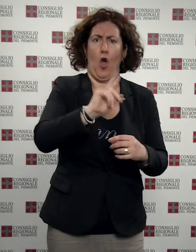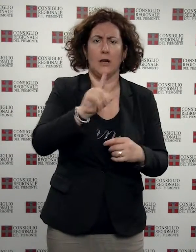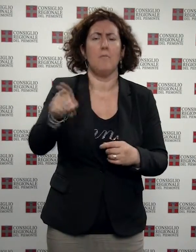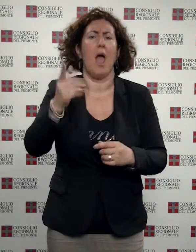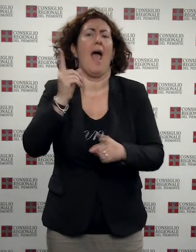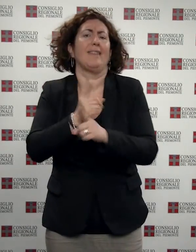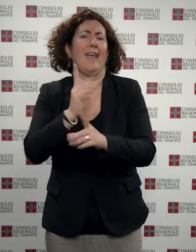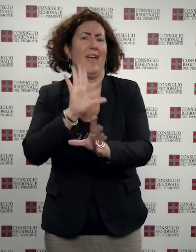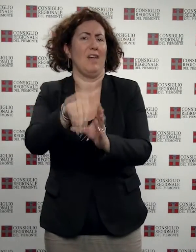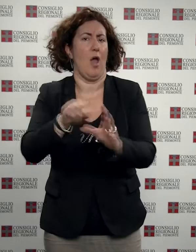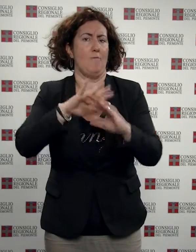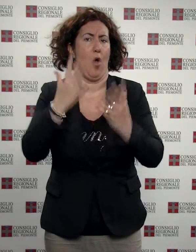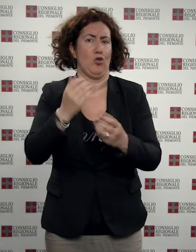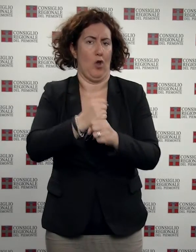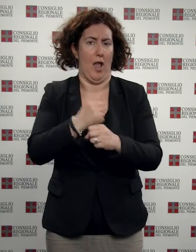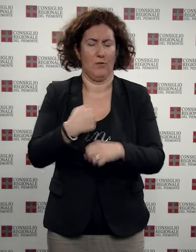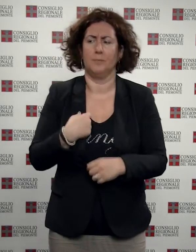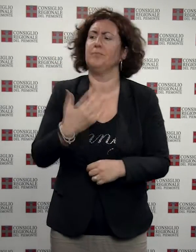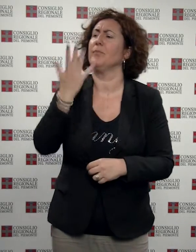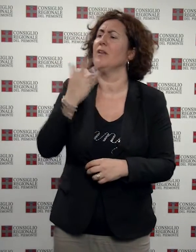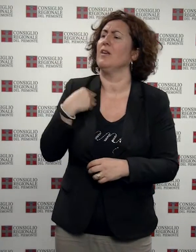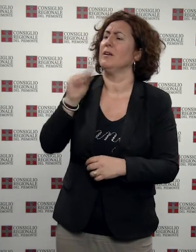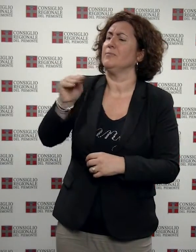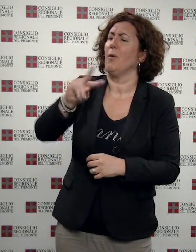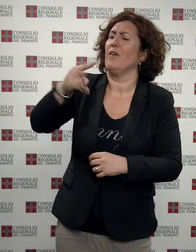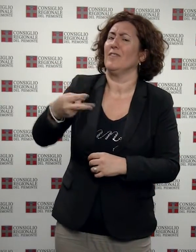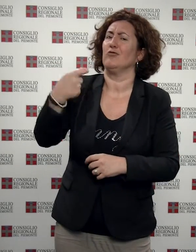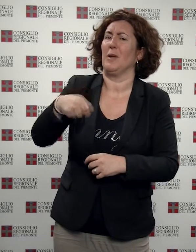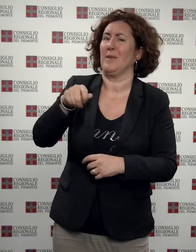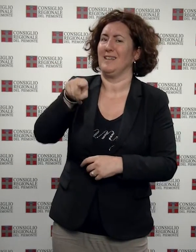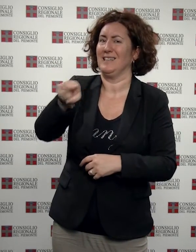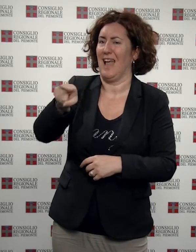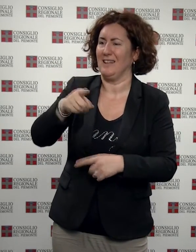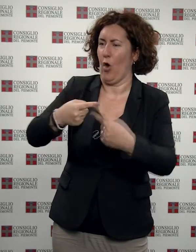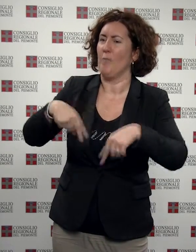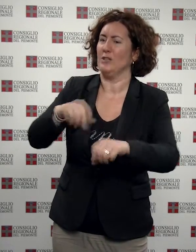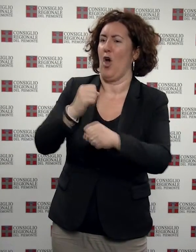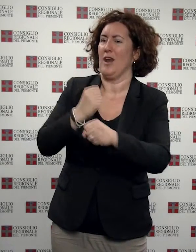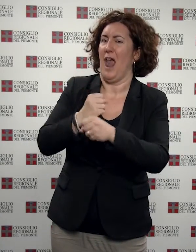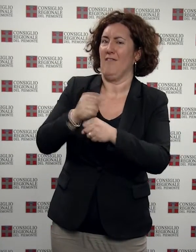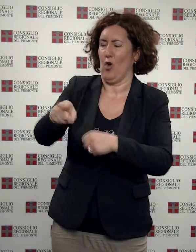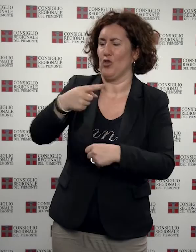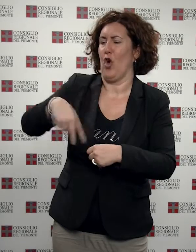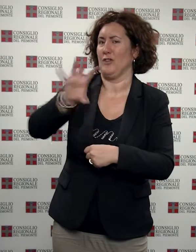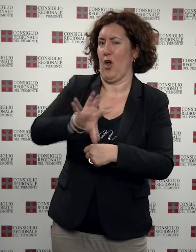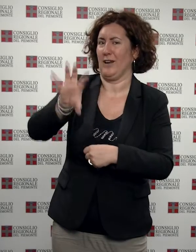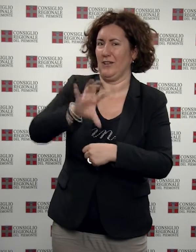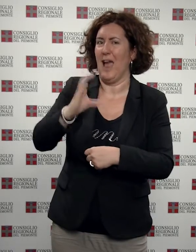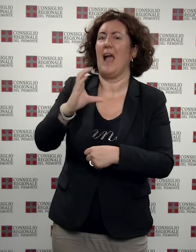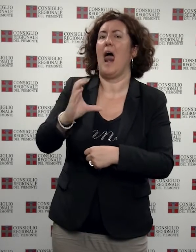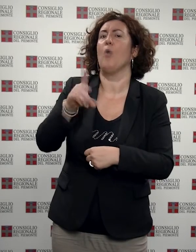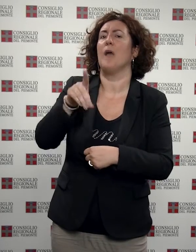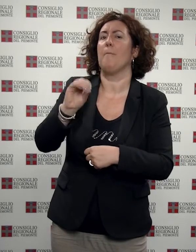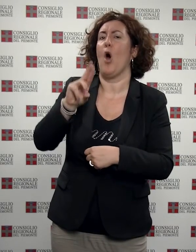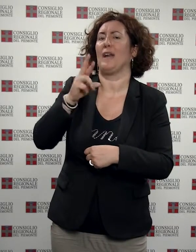nel mondo del lavoro. Vorrei chiedere al vicepresidente della Commissione Lavoro del Consiglio regionale, Claudia Porchietto,